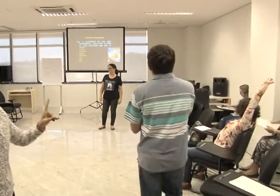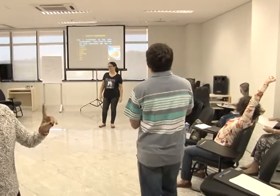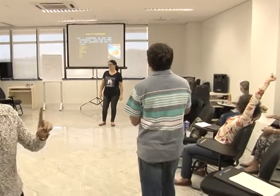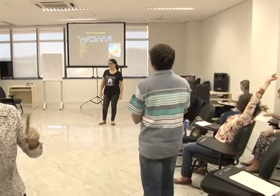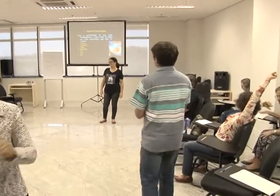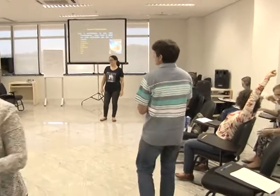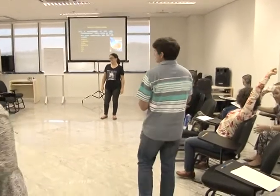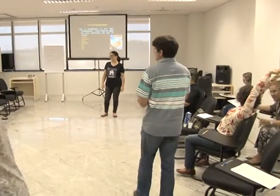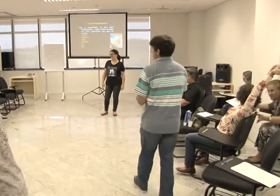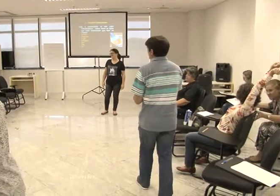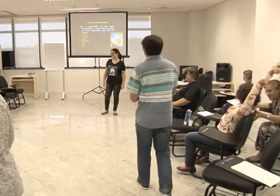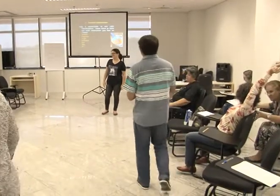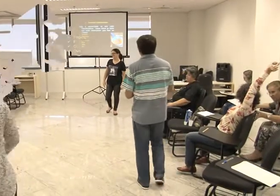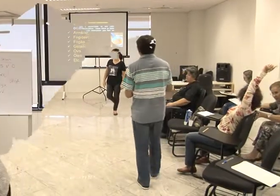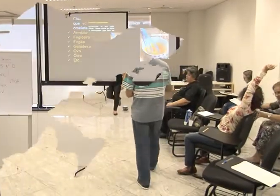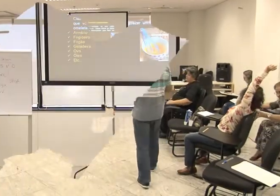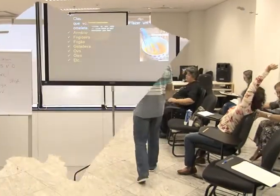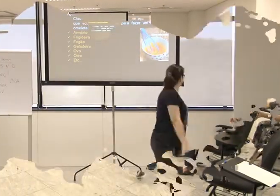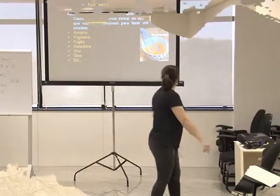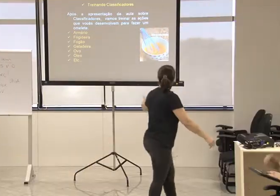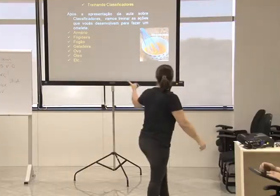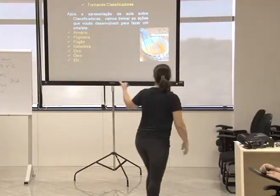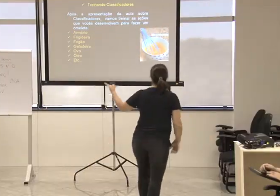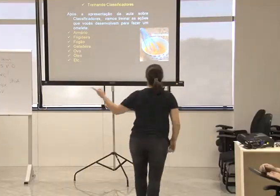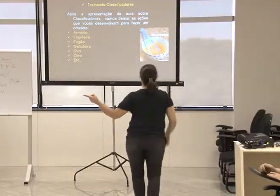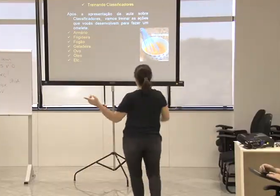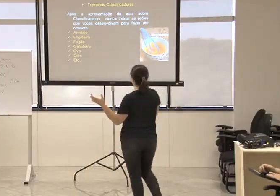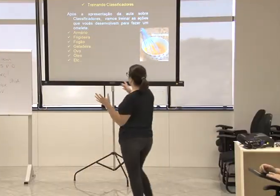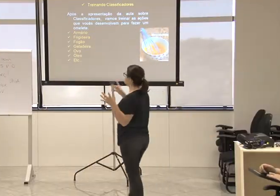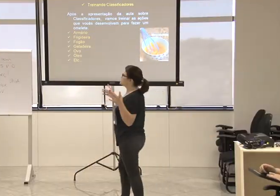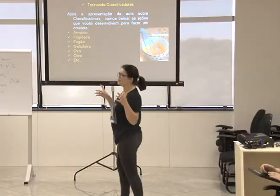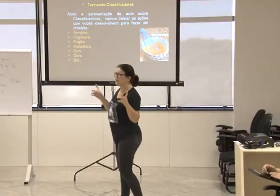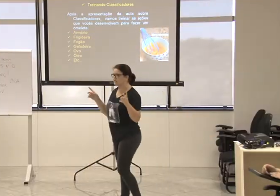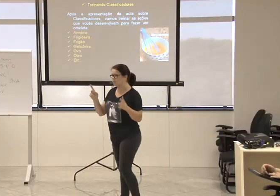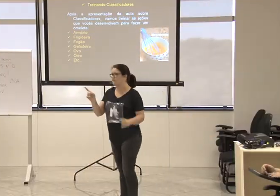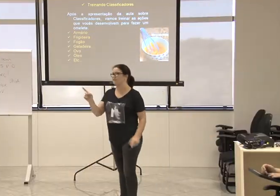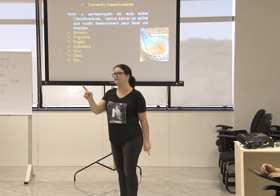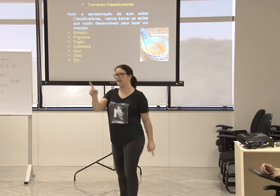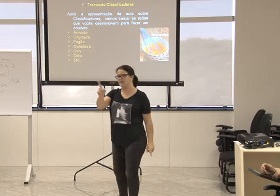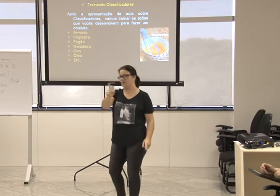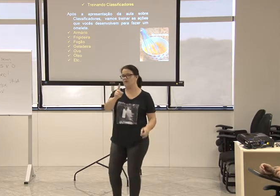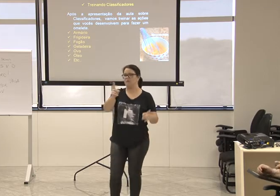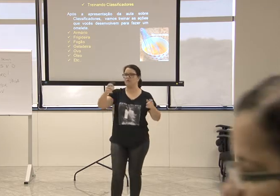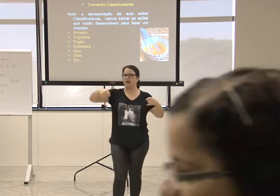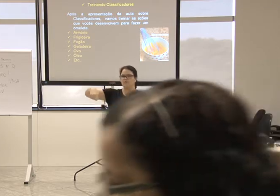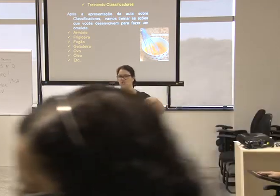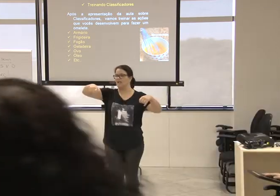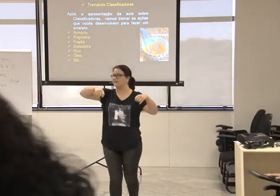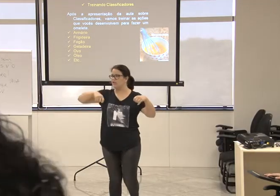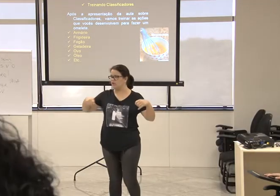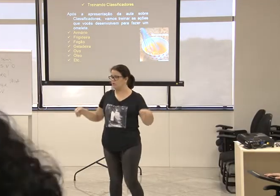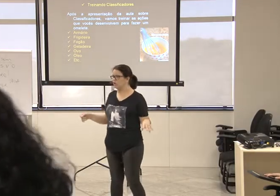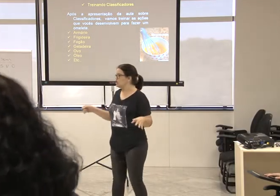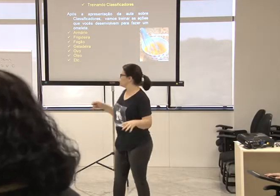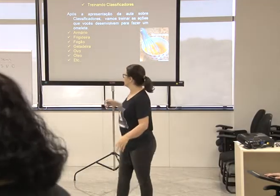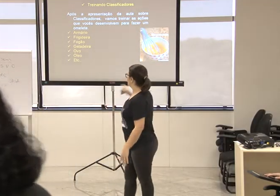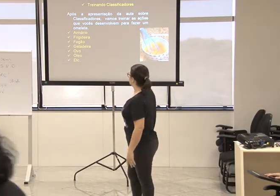Tem sabor. Vamos lá, então eu quero que vocês façam uma frase. Cada um vai montar um teatrinho de vocês